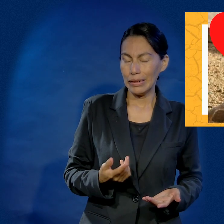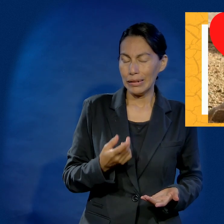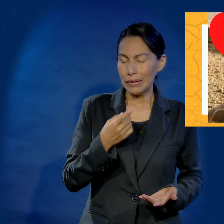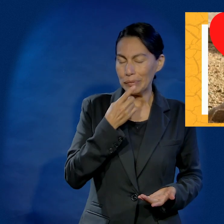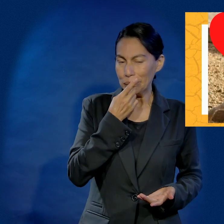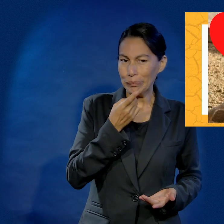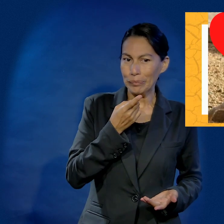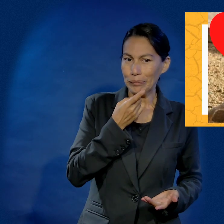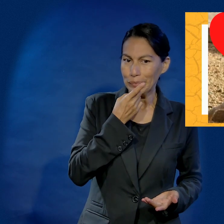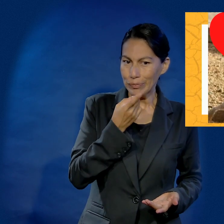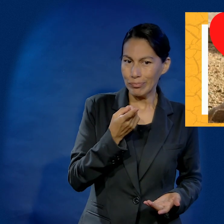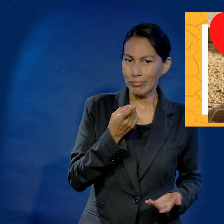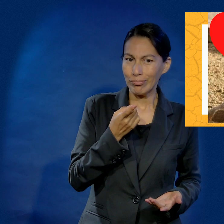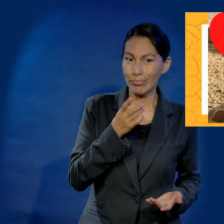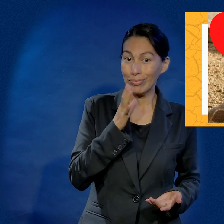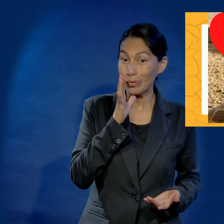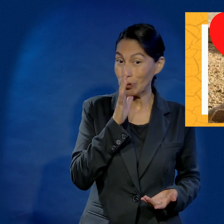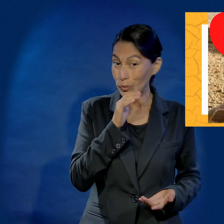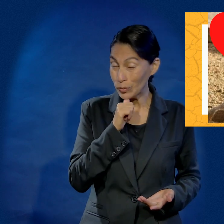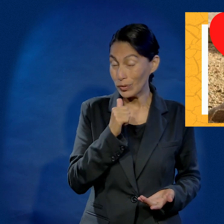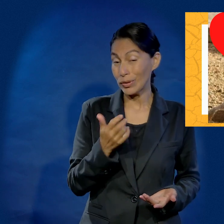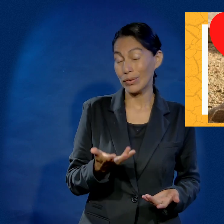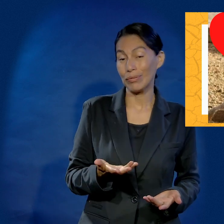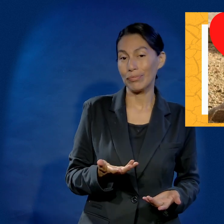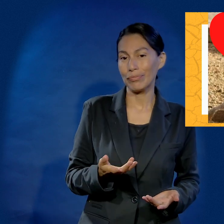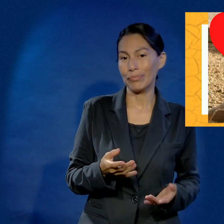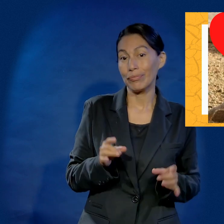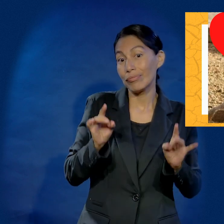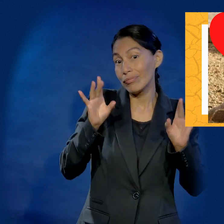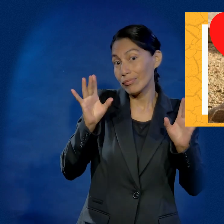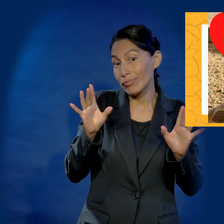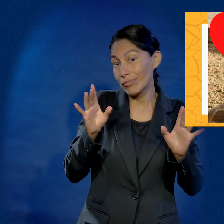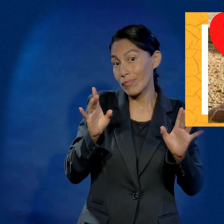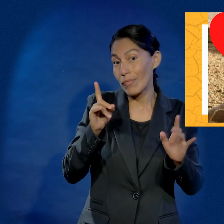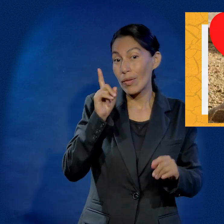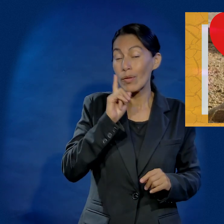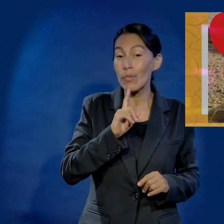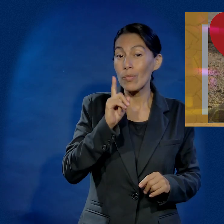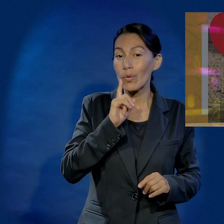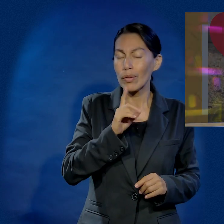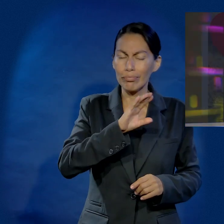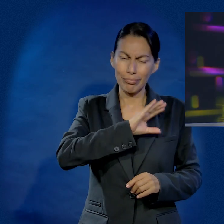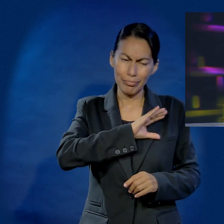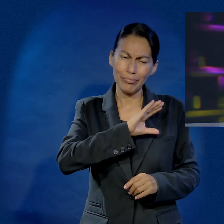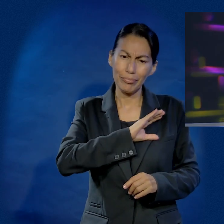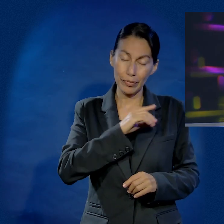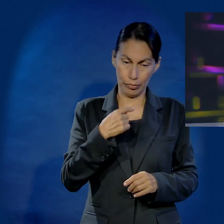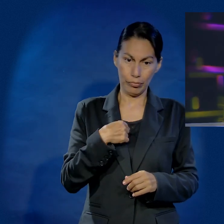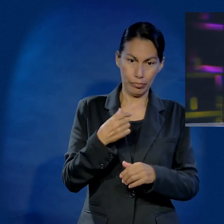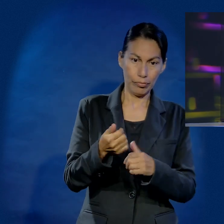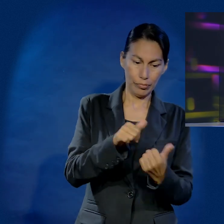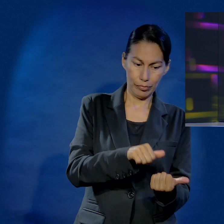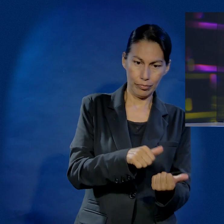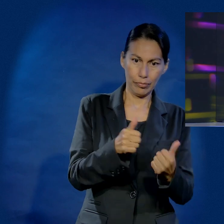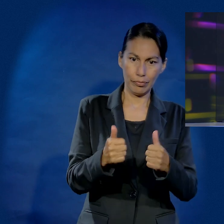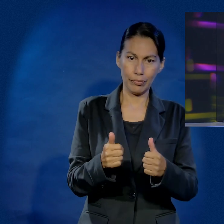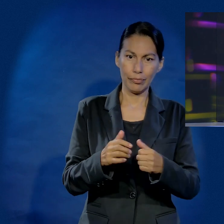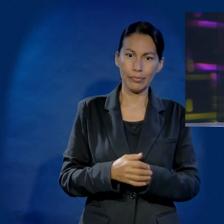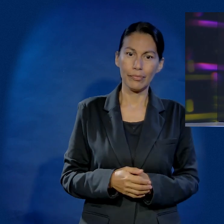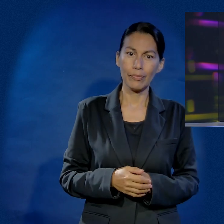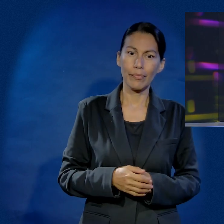Y me dan ganas de decir algo, pero a veces no puedo, ¿no? Un día llegó una muchacha muy apreciada, yo la bauticé.